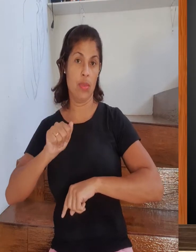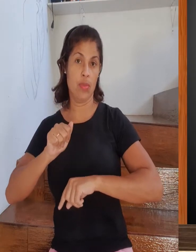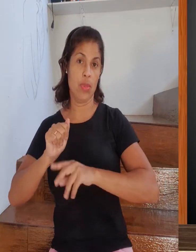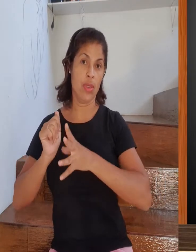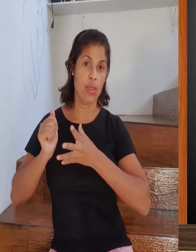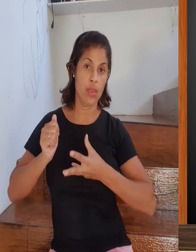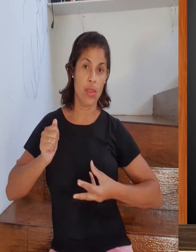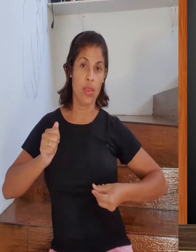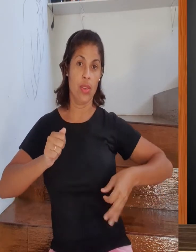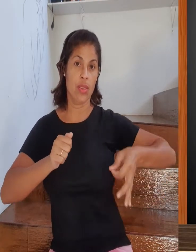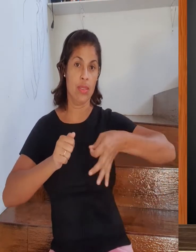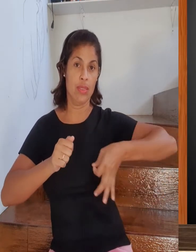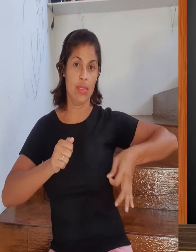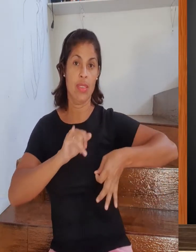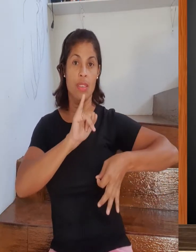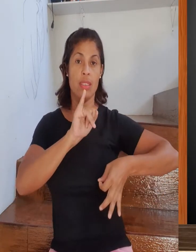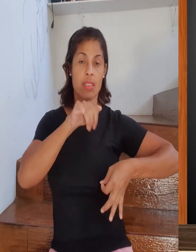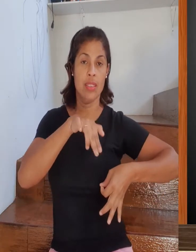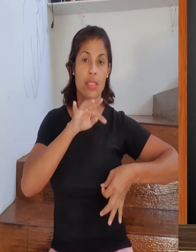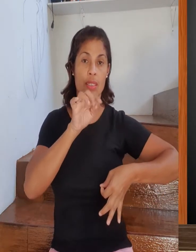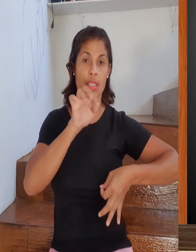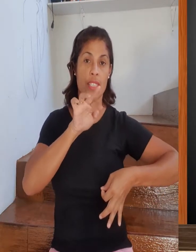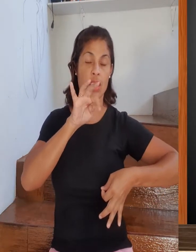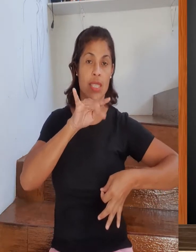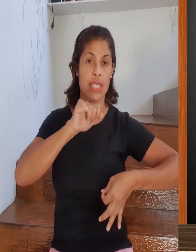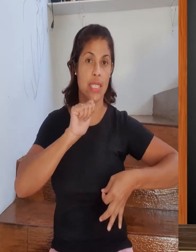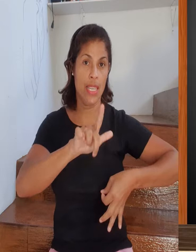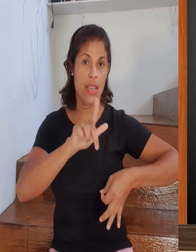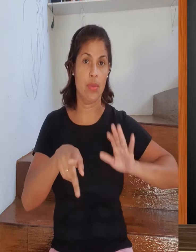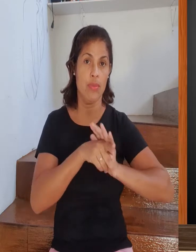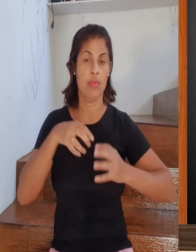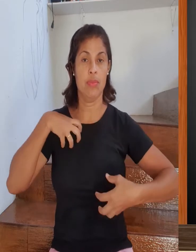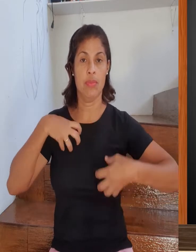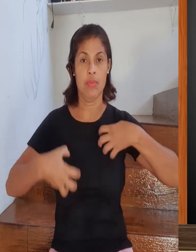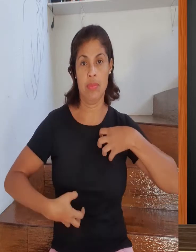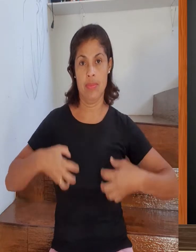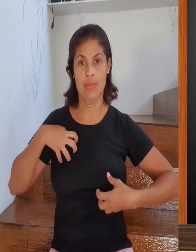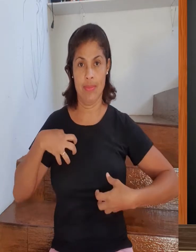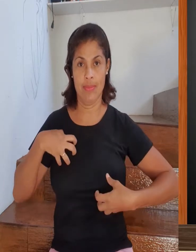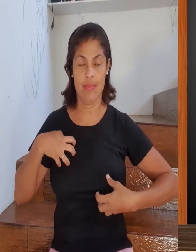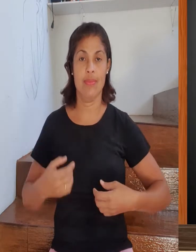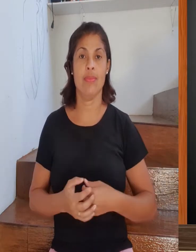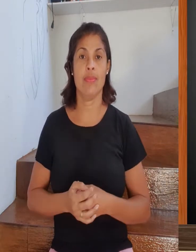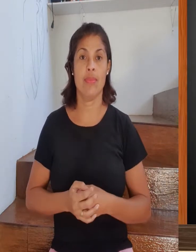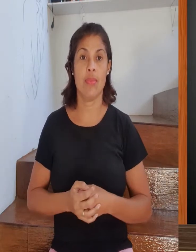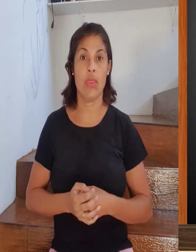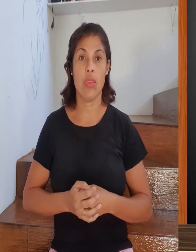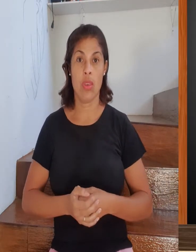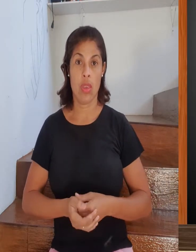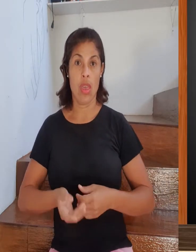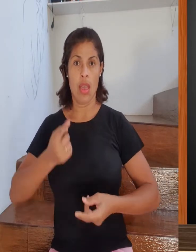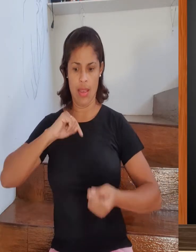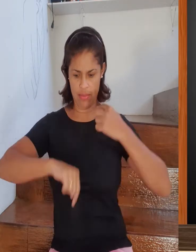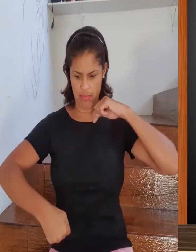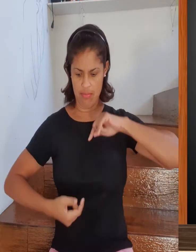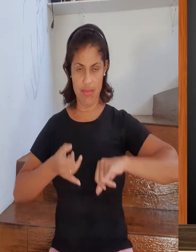líquido intersticial e intracelular dos vários órgãos e tecidos. A droga presente